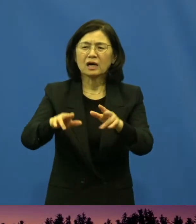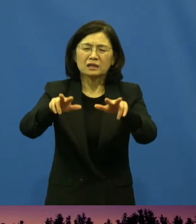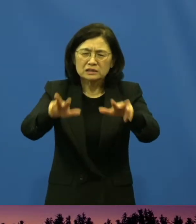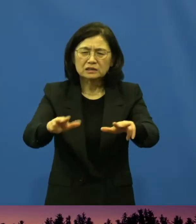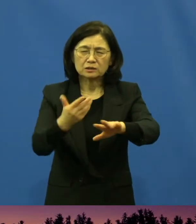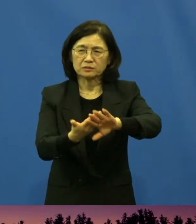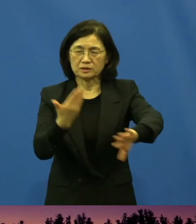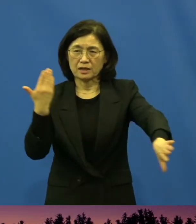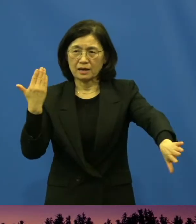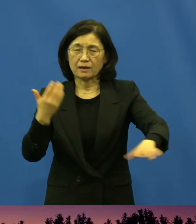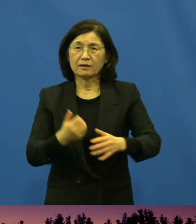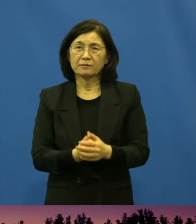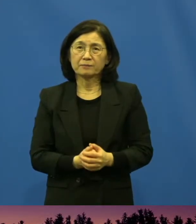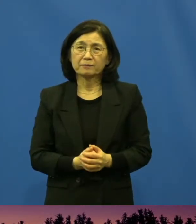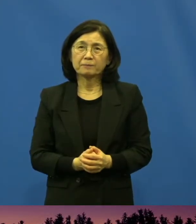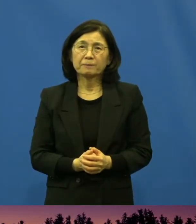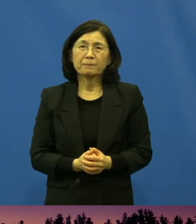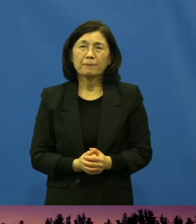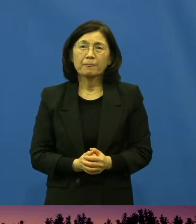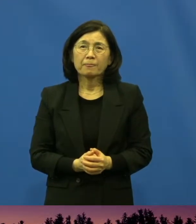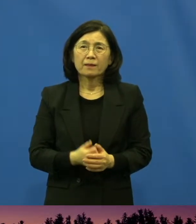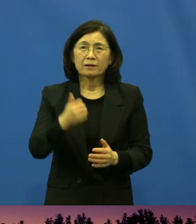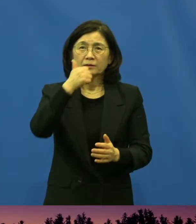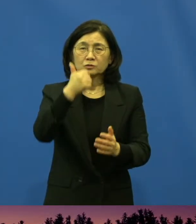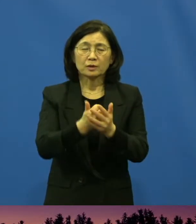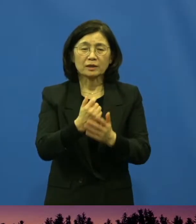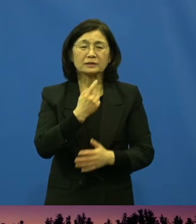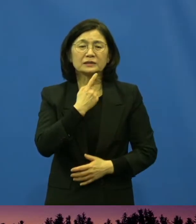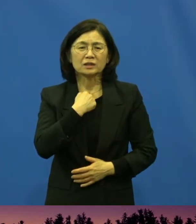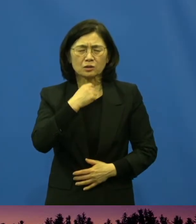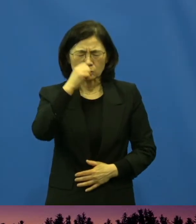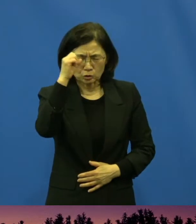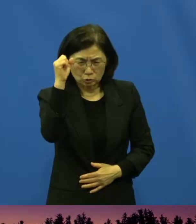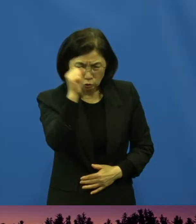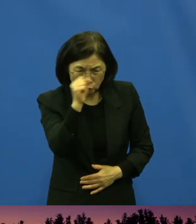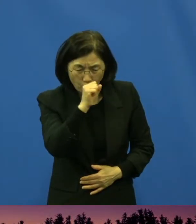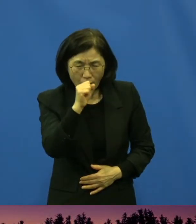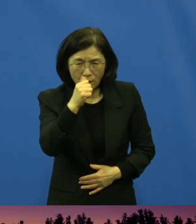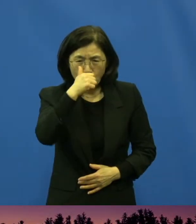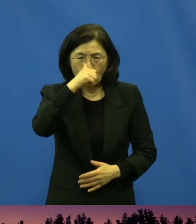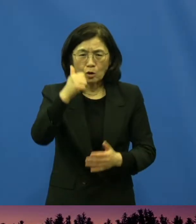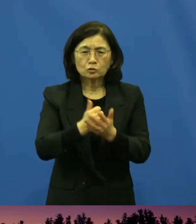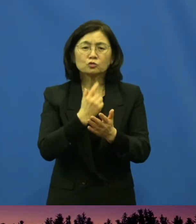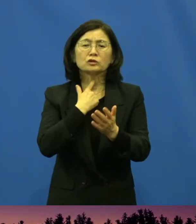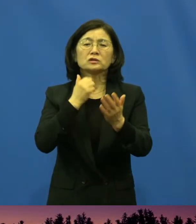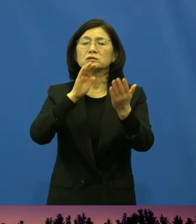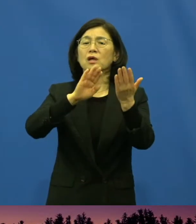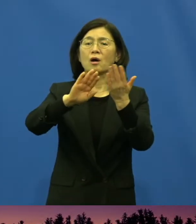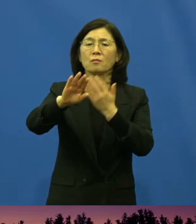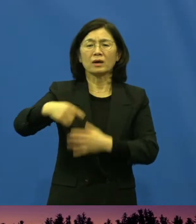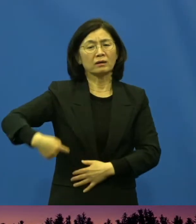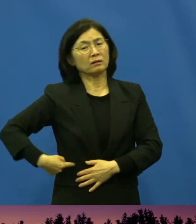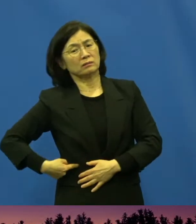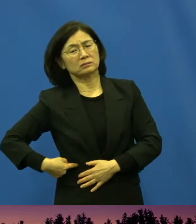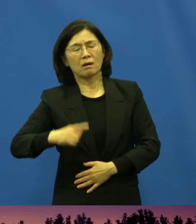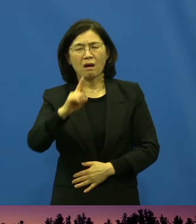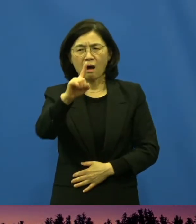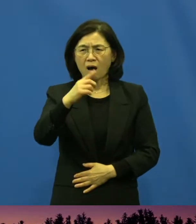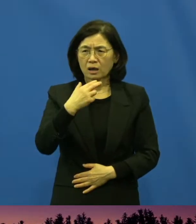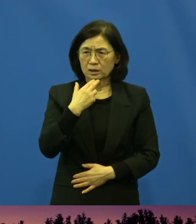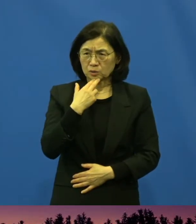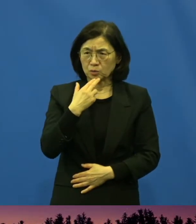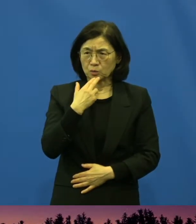없었어요. 죄 짓는 걸 환영하고 죄 짓는 일에 끄리낌이 없고 죄 짓는 일에 대담했던